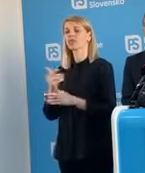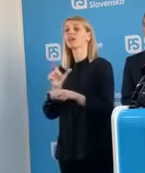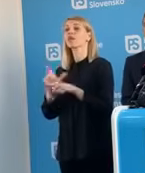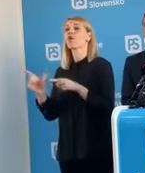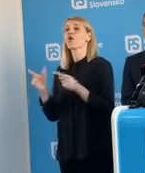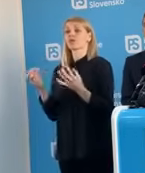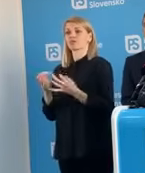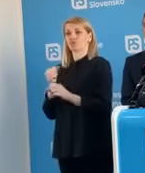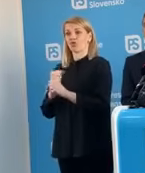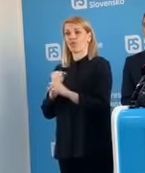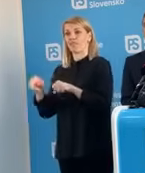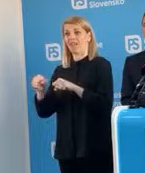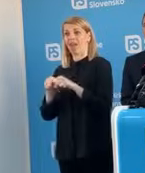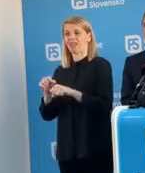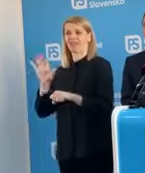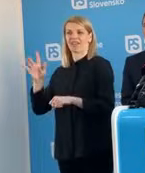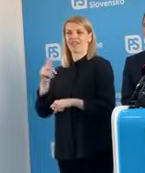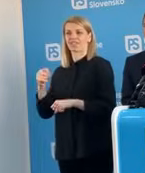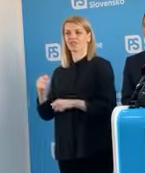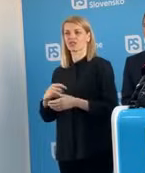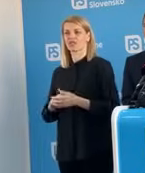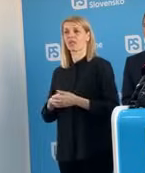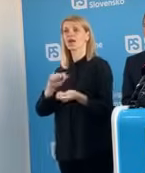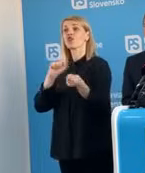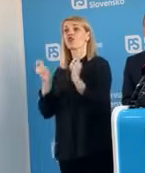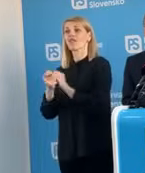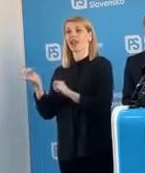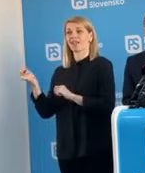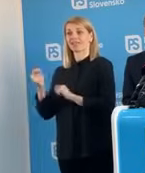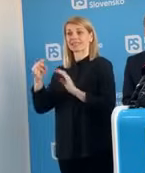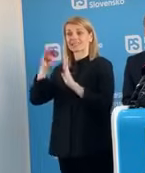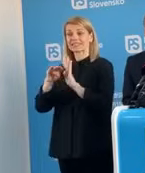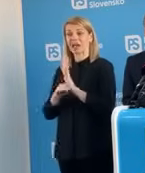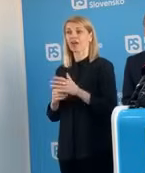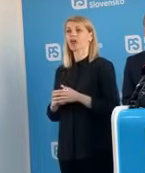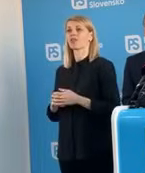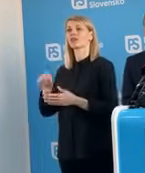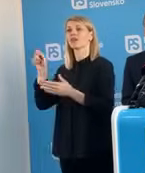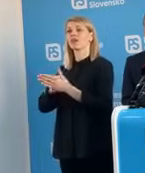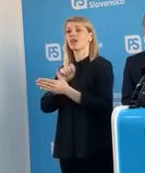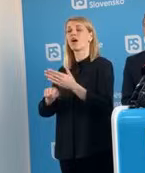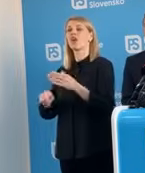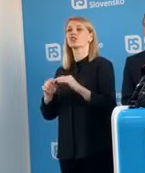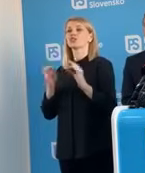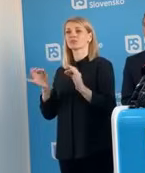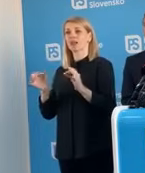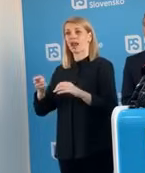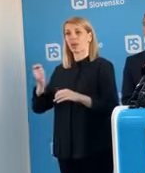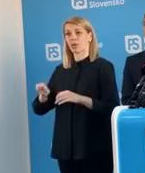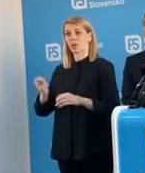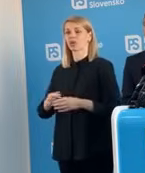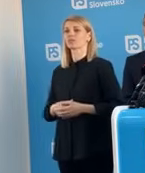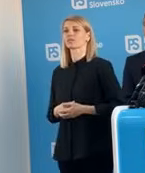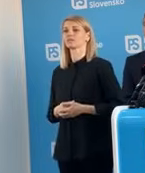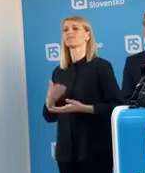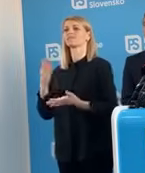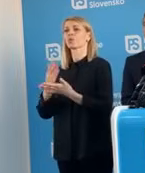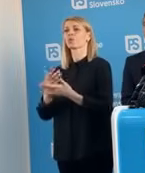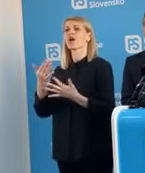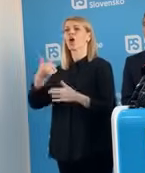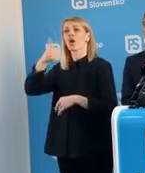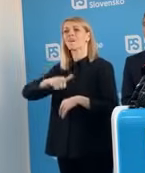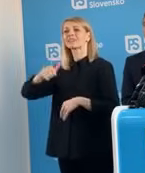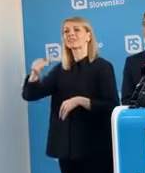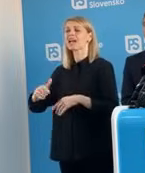tomu, čo robí vláda Roberta Fica. Kvôli novele trestného zákona, kvôli rušeniu špeciálnej prokuratúry. My sme to hovorili už